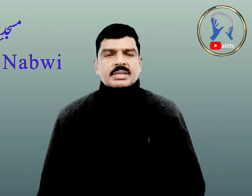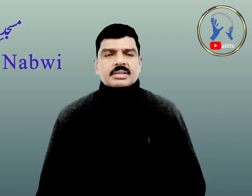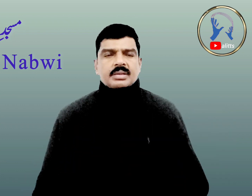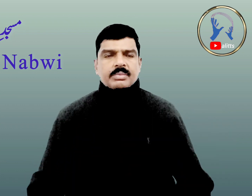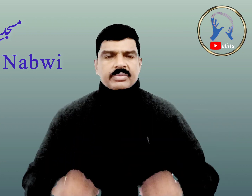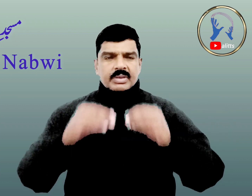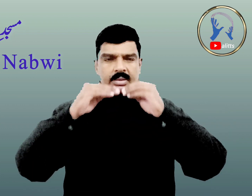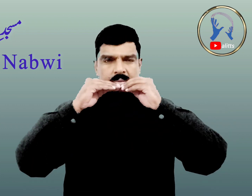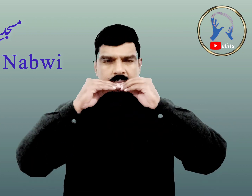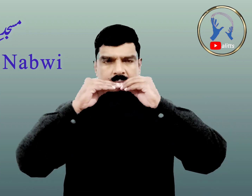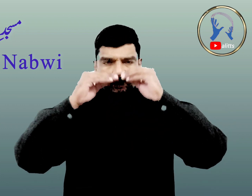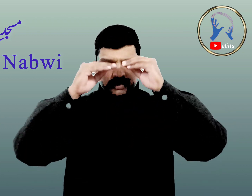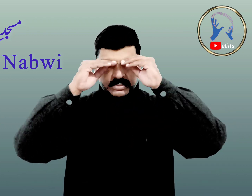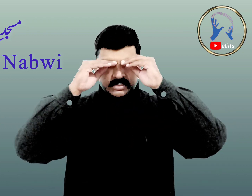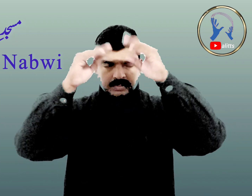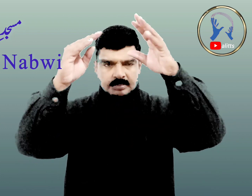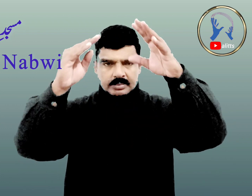مسجد نبوی۔